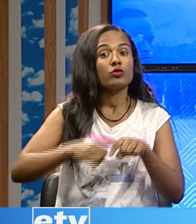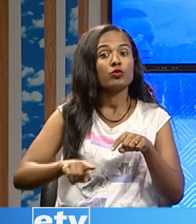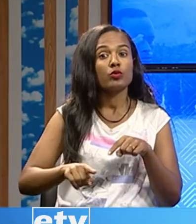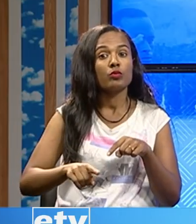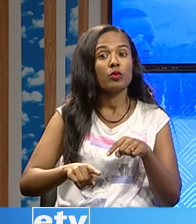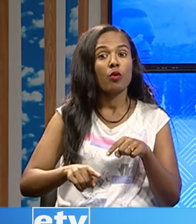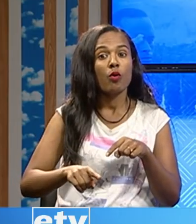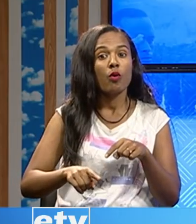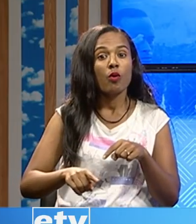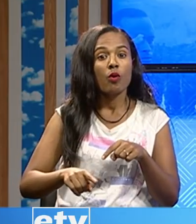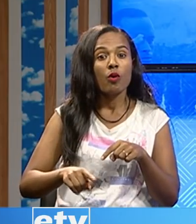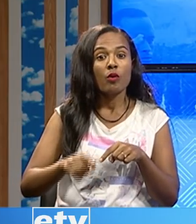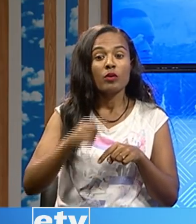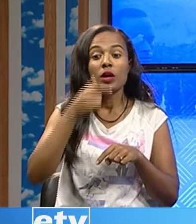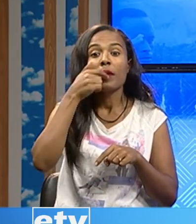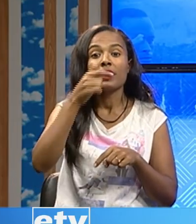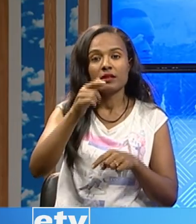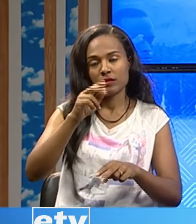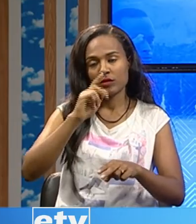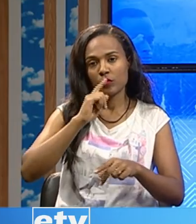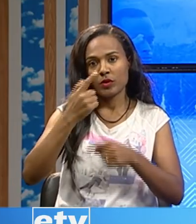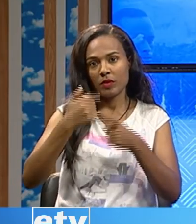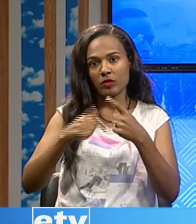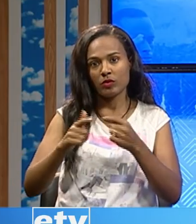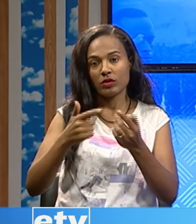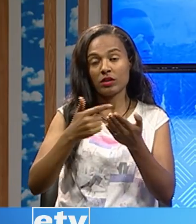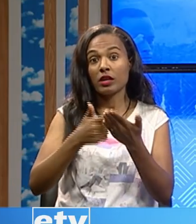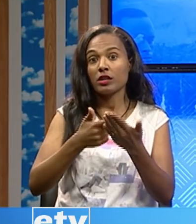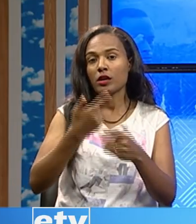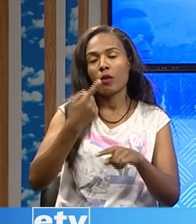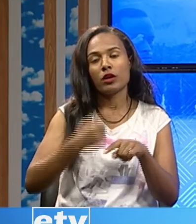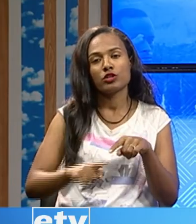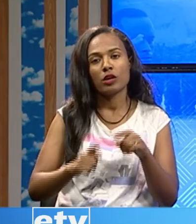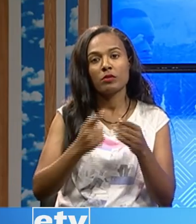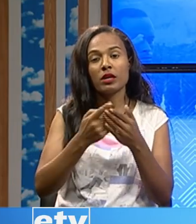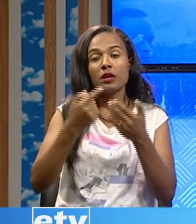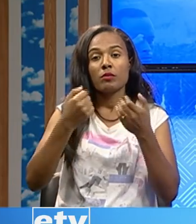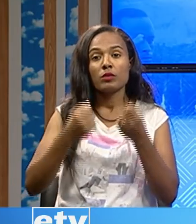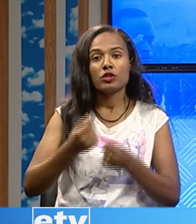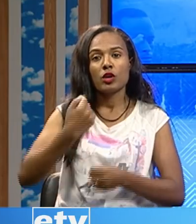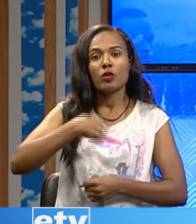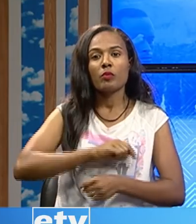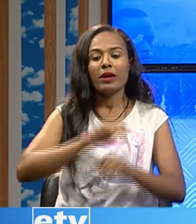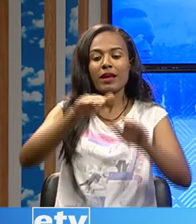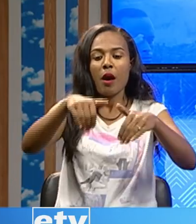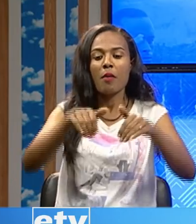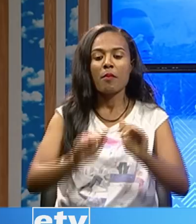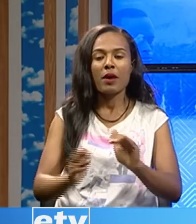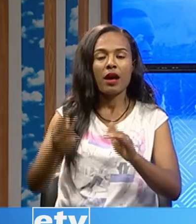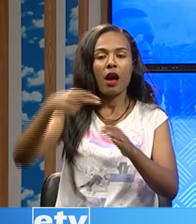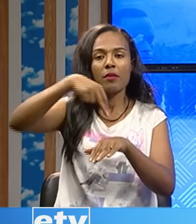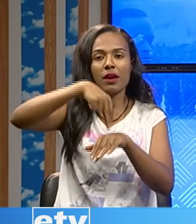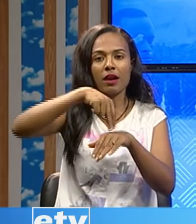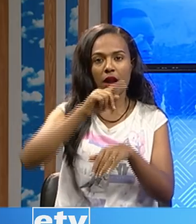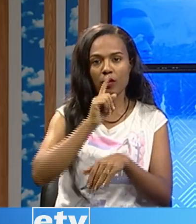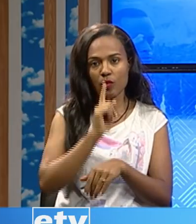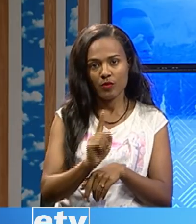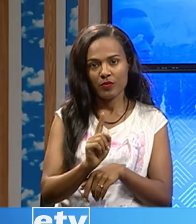ይችላል ማረፋችሁን ዘግተህ ተቀመጡ ለማለት ነው። ይሄን ነው ይሄ ደግሞ አይቻለም። ይሄም ይቻለው በእኛ መቃብር ላይ ነው አይቻለም።